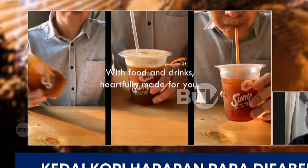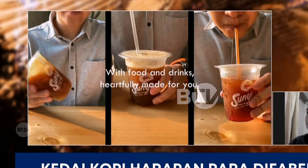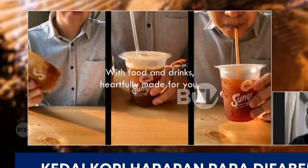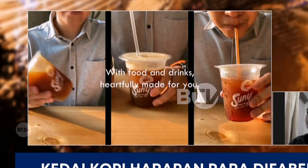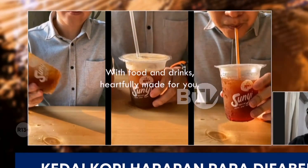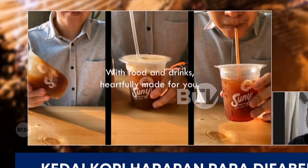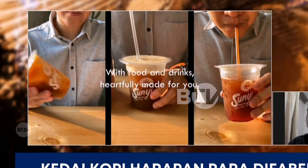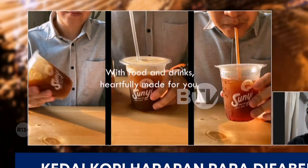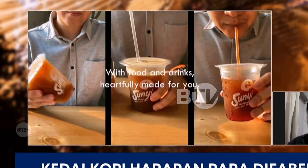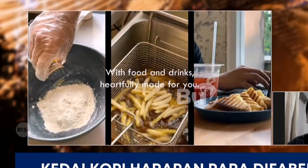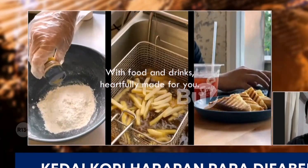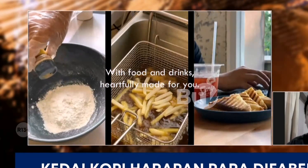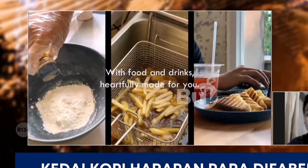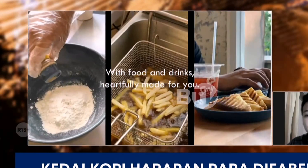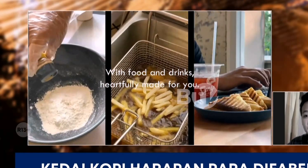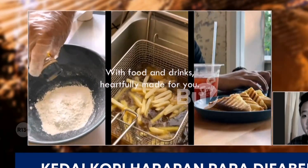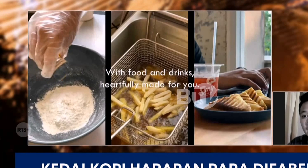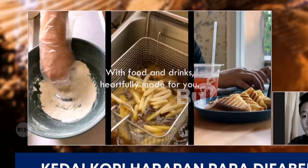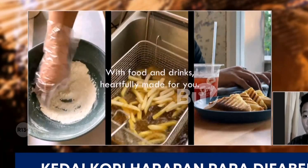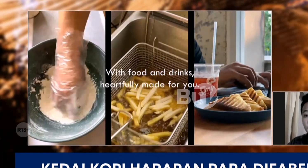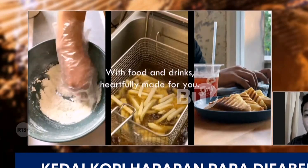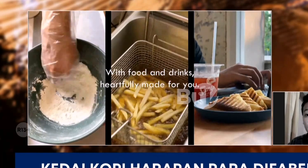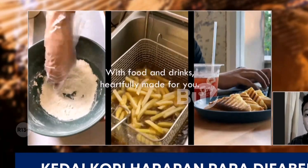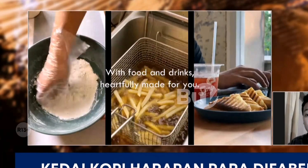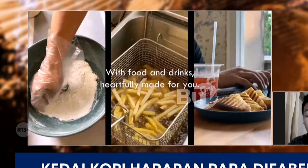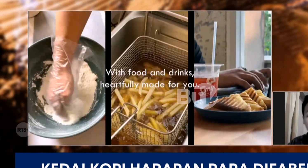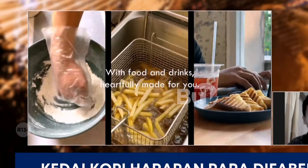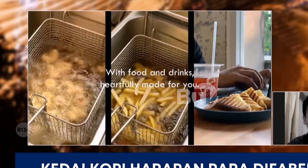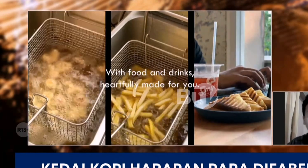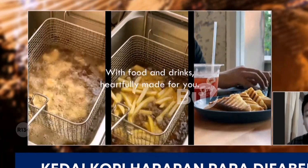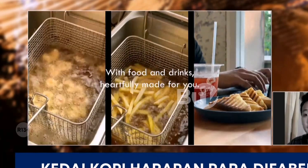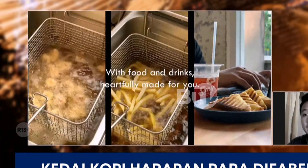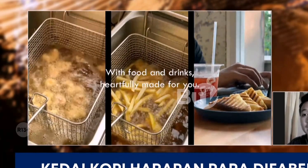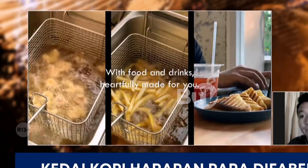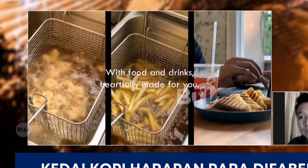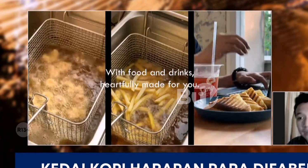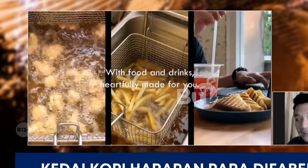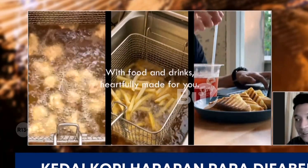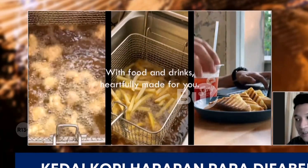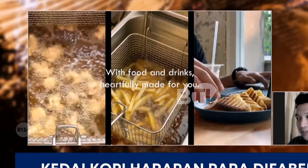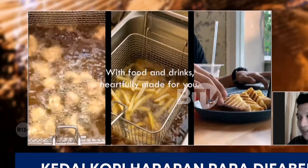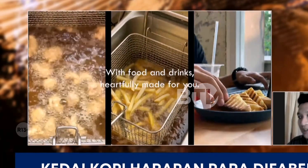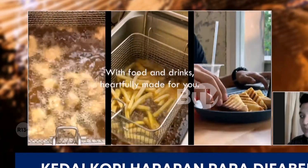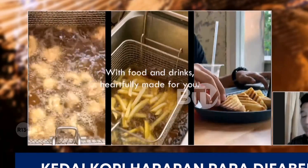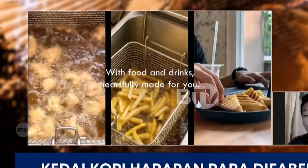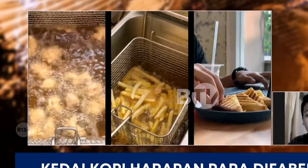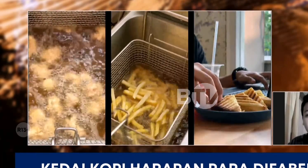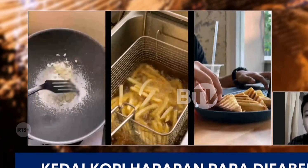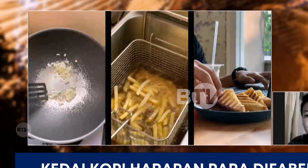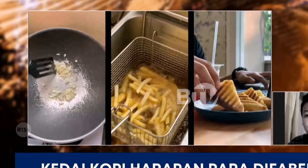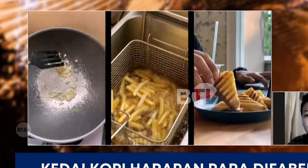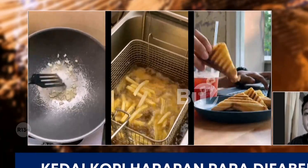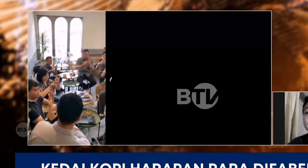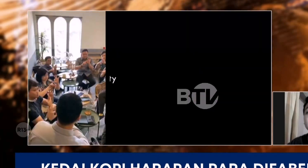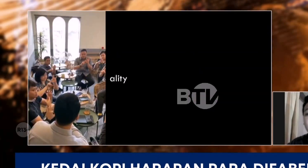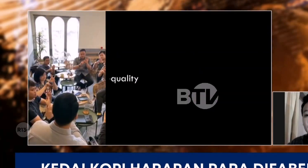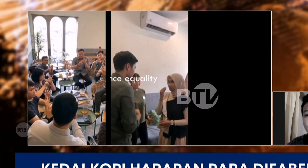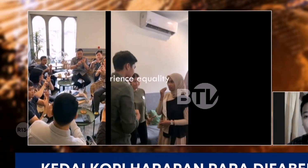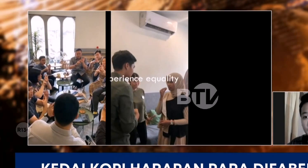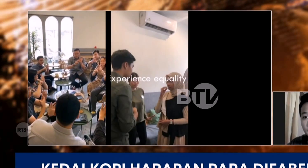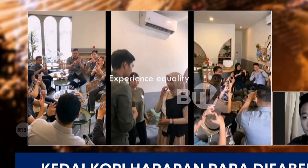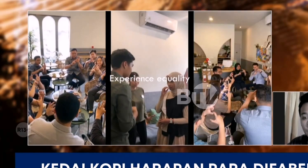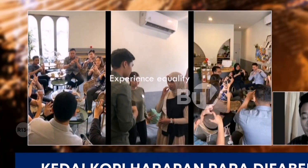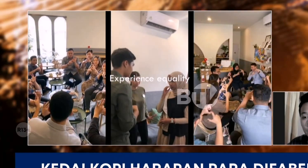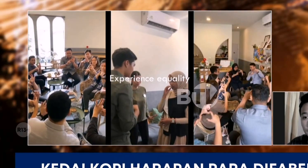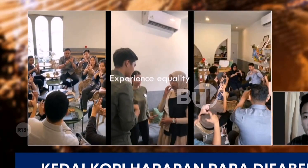tiba-tiba dengan sangat positif mendukung kita kembali. Mereka tiba-tiba nyebarin kita, bikin kita viral, mereka ngedukung anak-anak, mereka masih